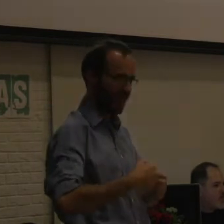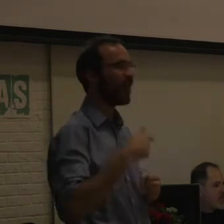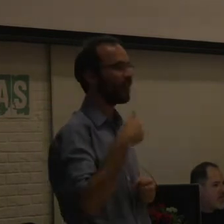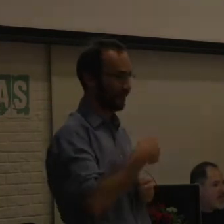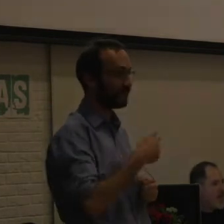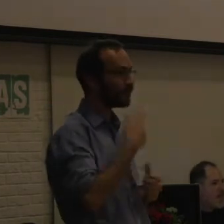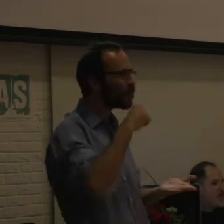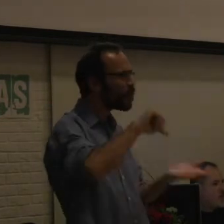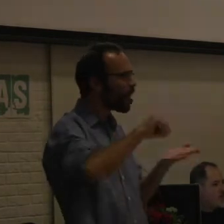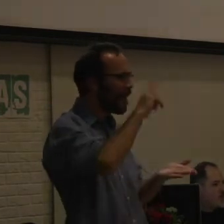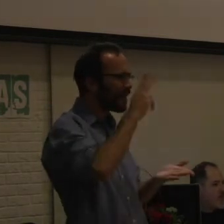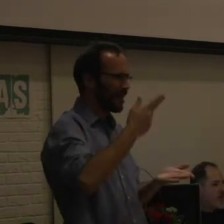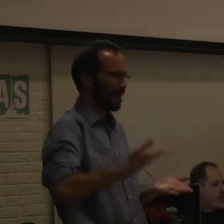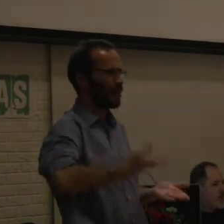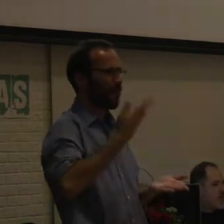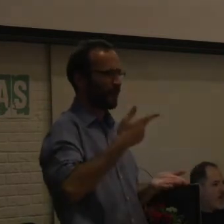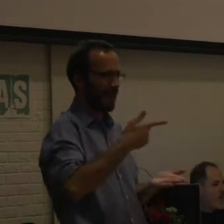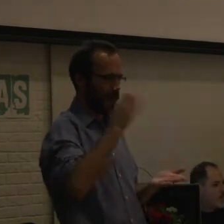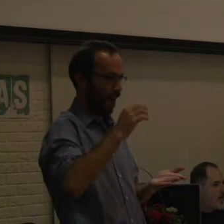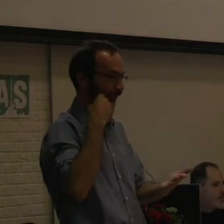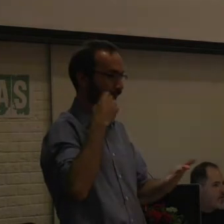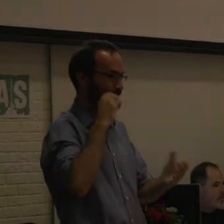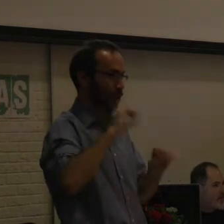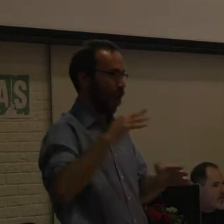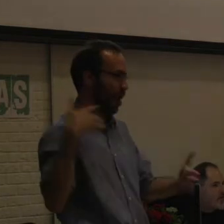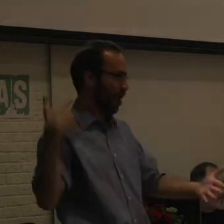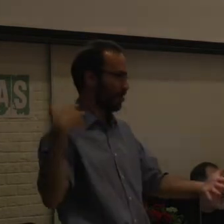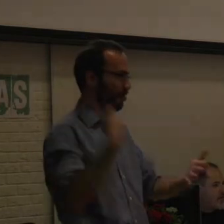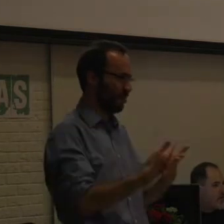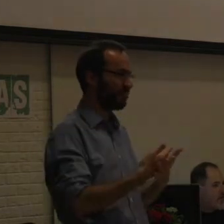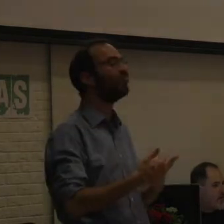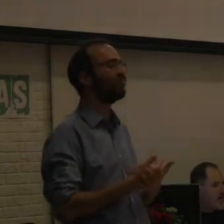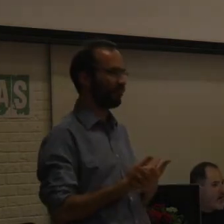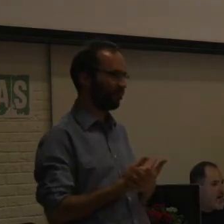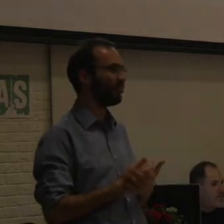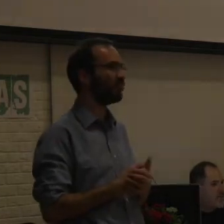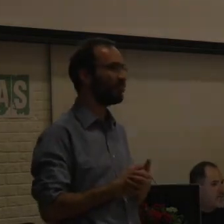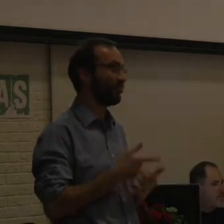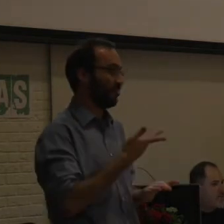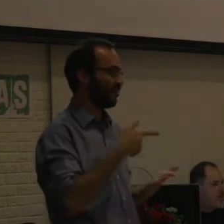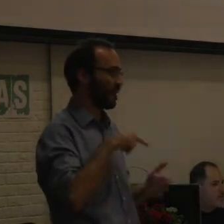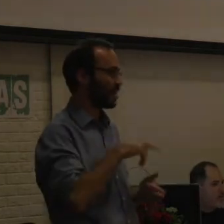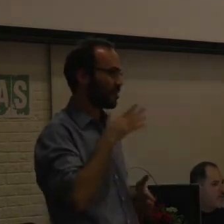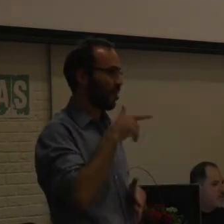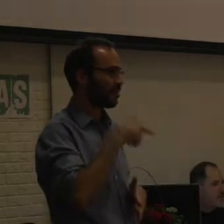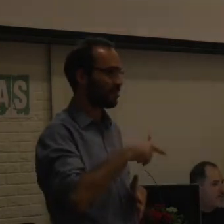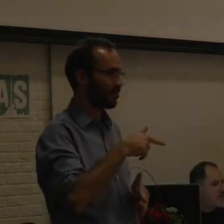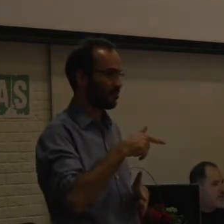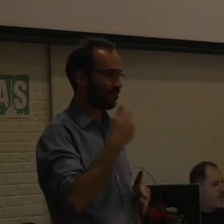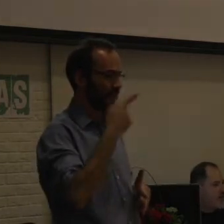Madrid ese pozo de la leyenda de la Mantua Carpetana, de la leyenda de Vianor. Así que, si atamos cabos, esa diosa